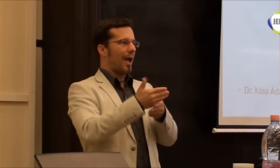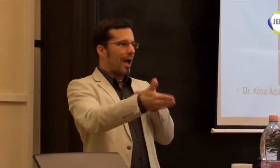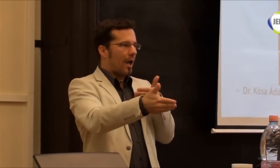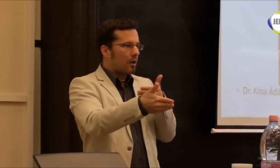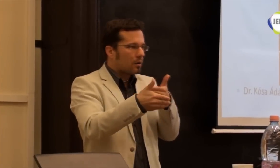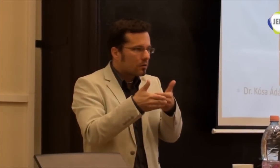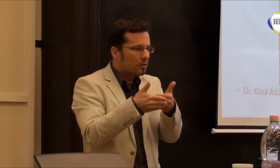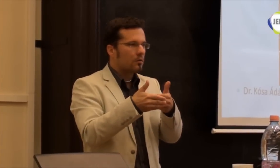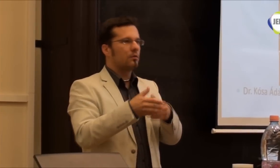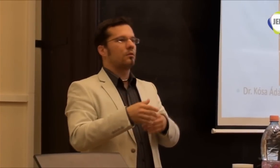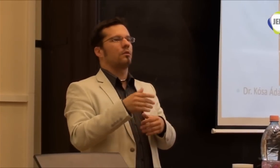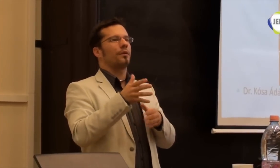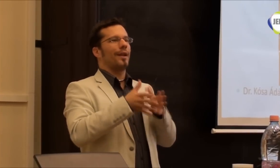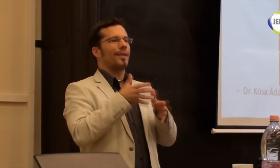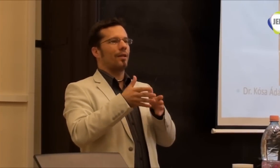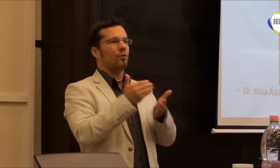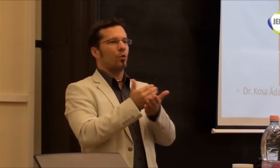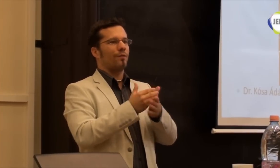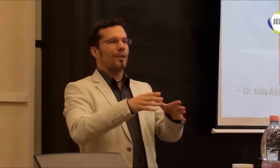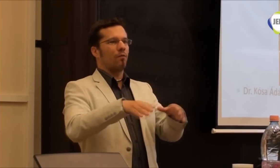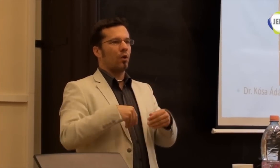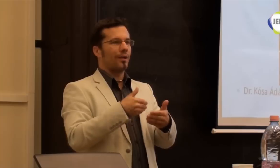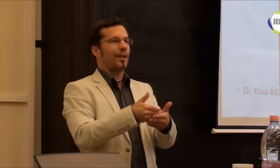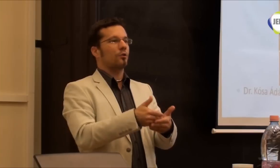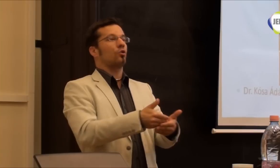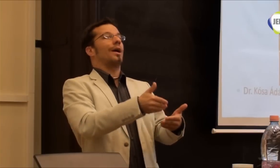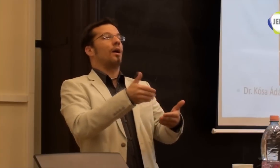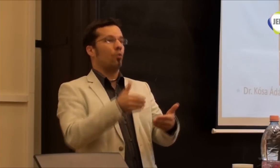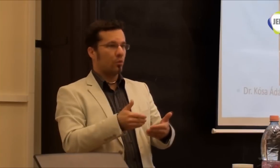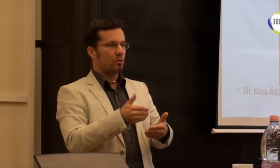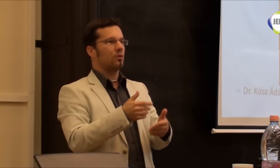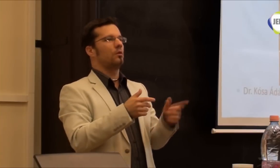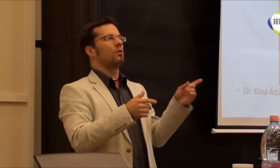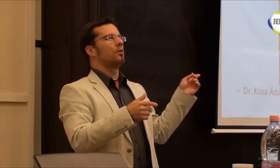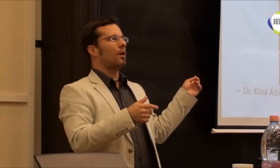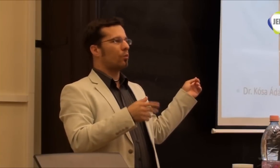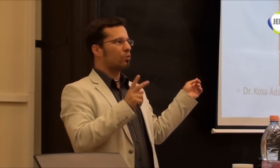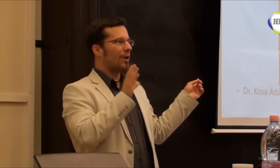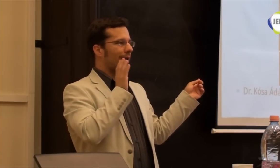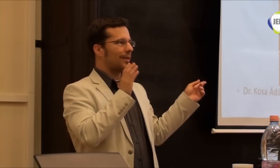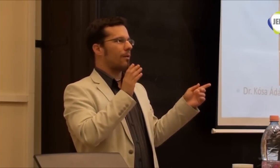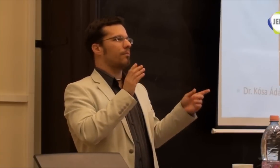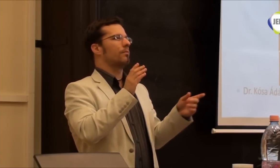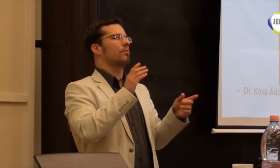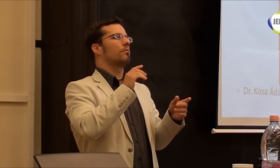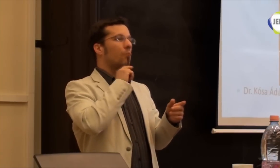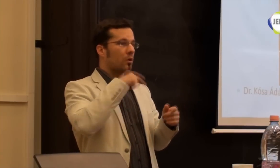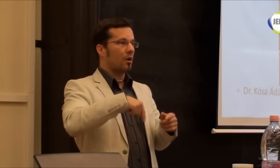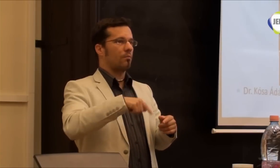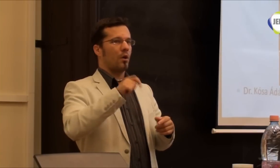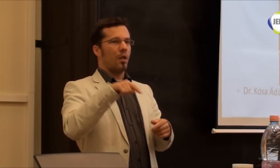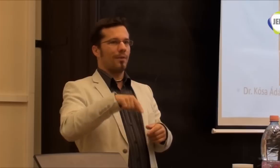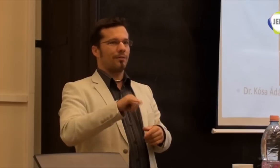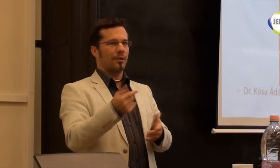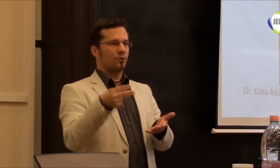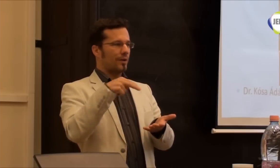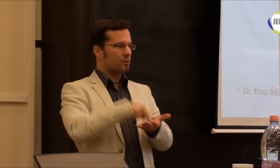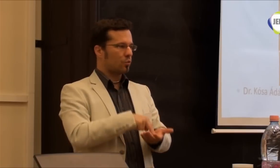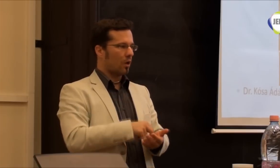2009 őszén már nagyon közel voltunk a jelnyelvi törvény elfogadásához, amikor Kós Ádám a